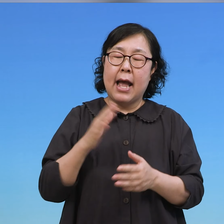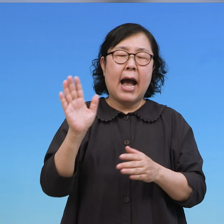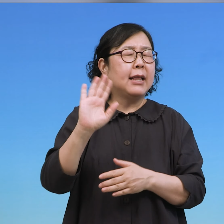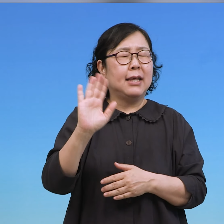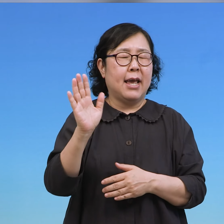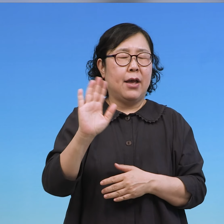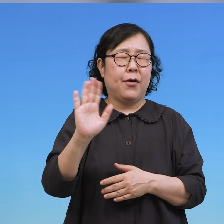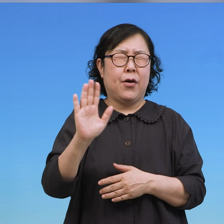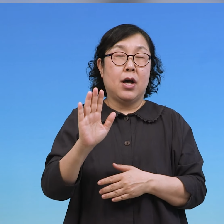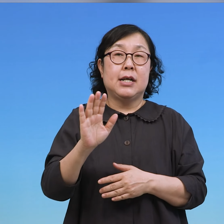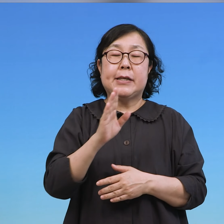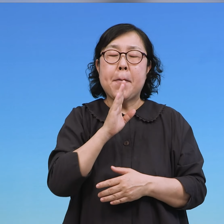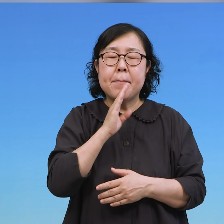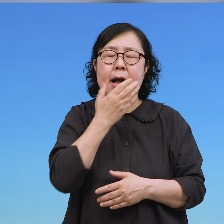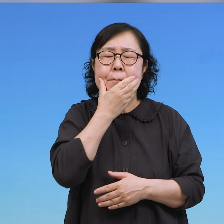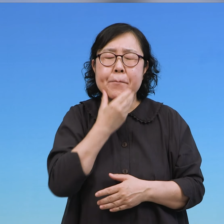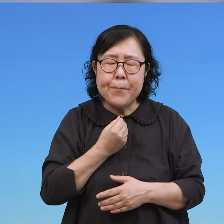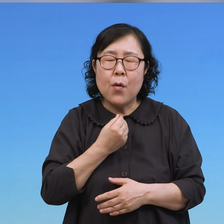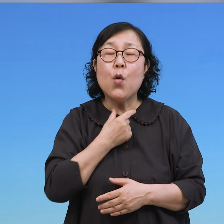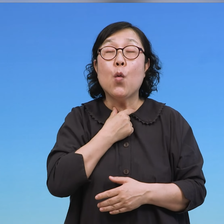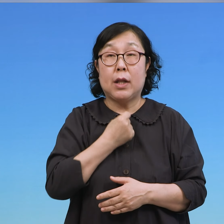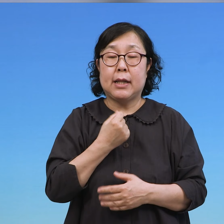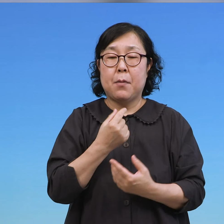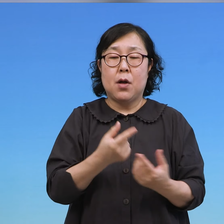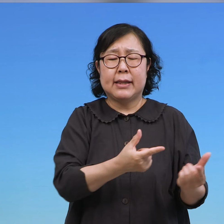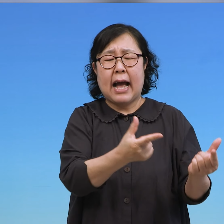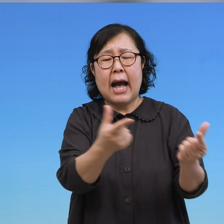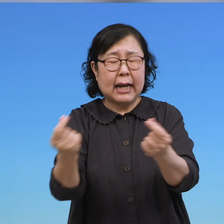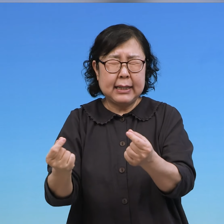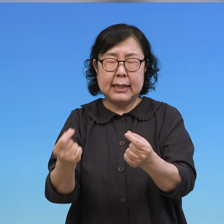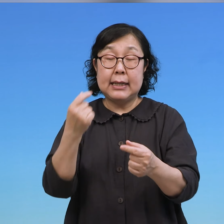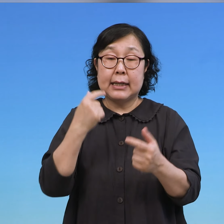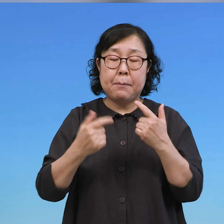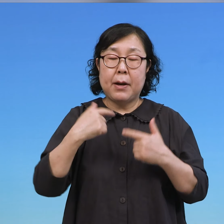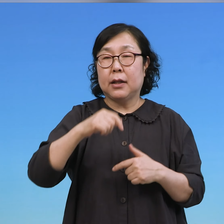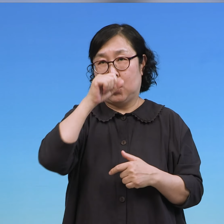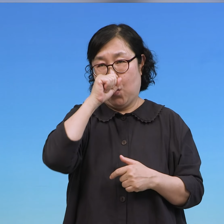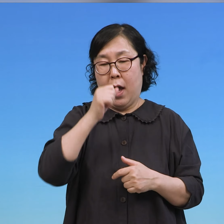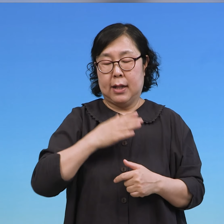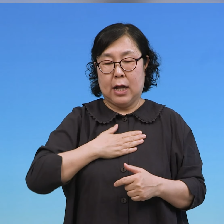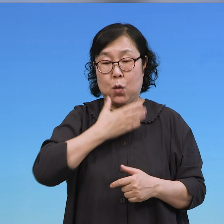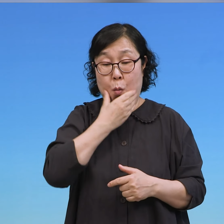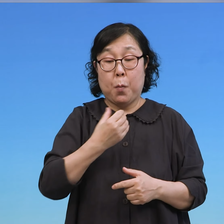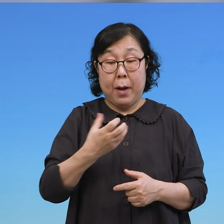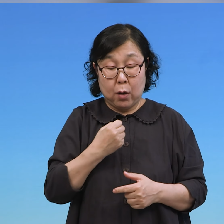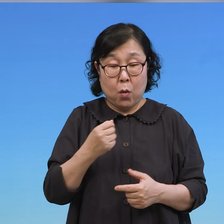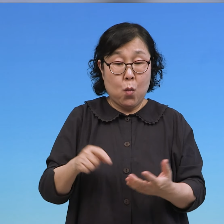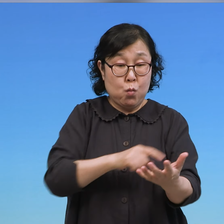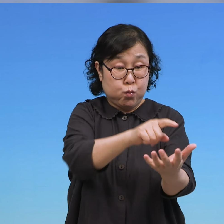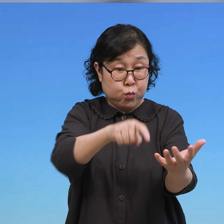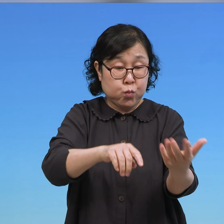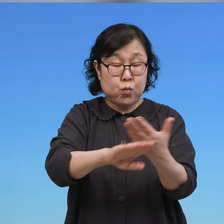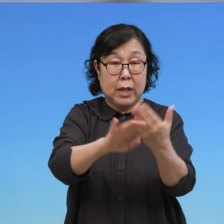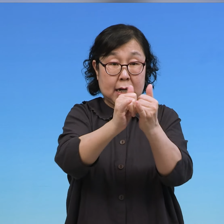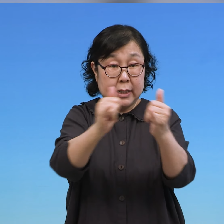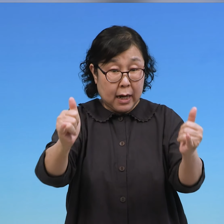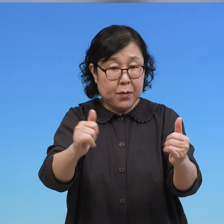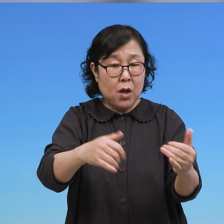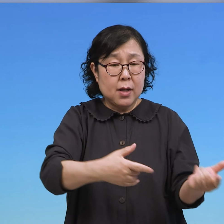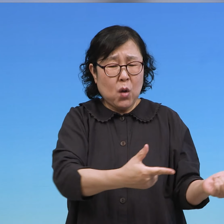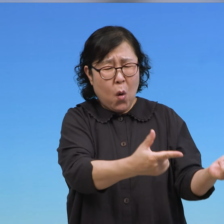아니야. 정말 행복해지고 싶다면 같이 기뻐하는 거야. 나도 복을 받아야 되지만 함께 모든 사람들이